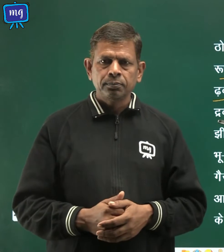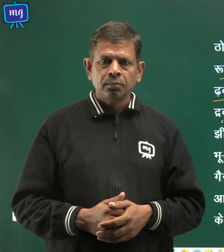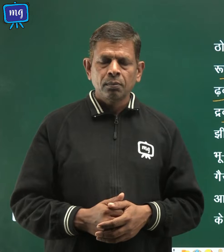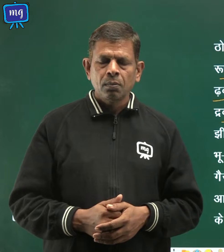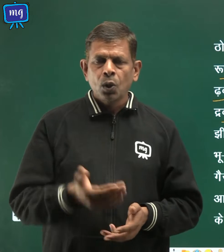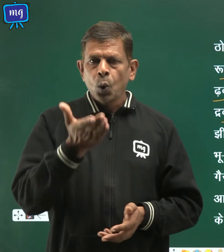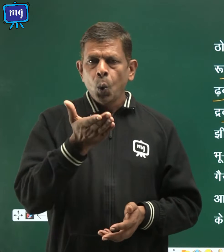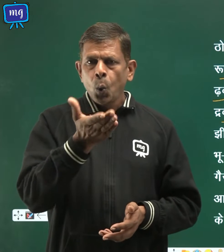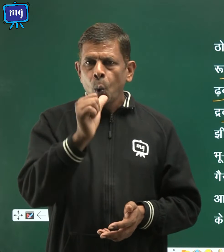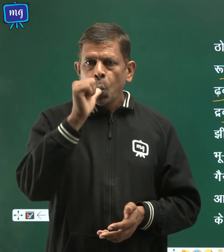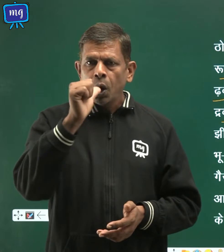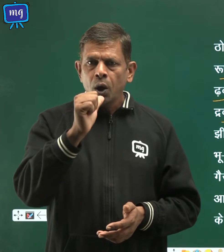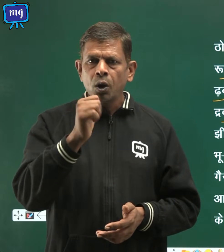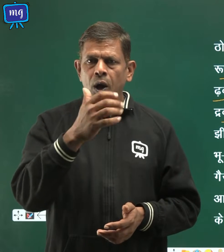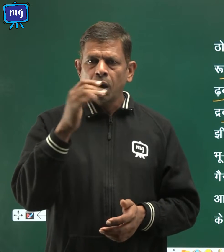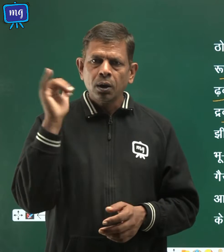द्रव अवस्था में